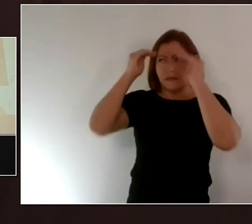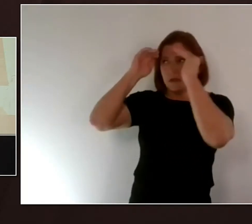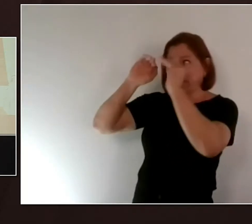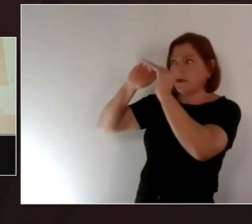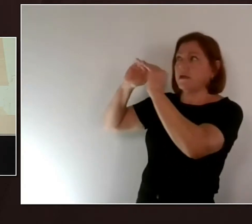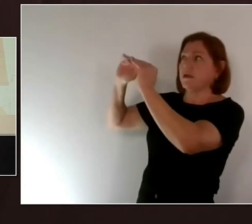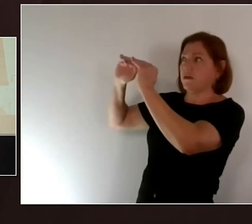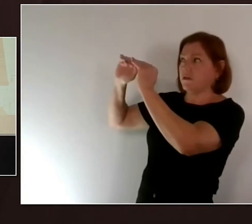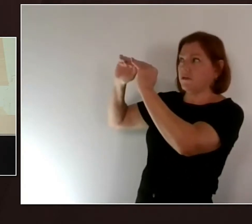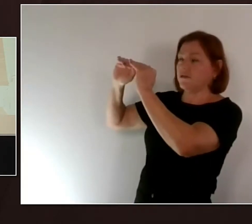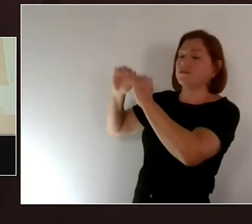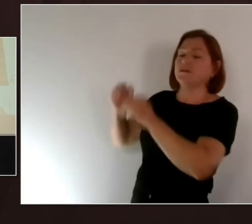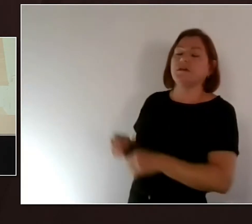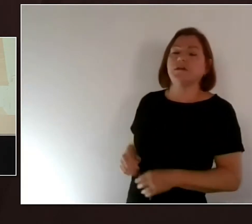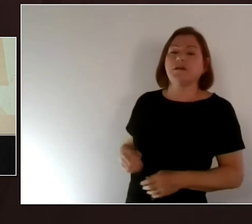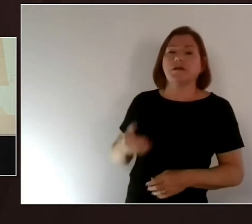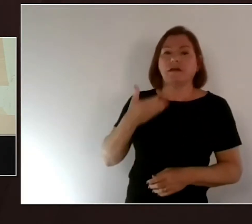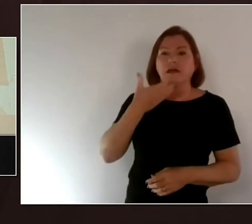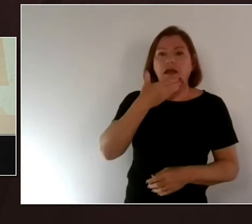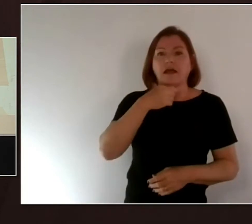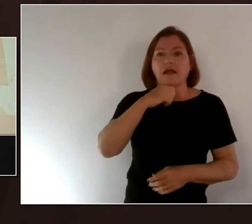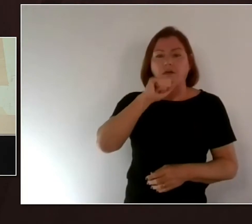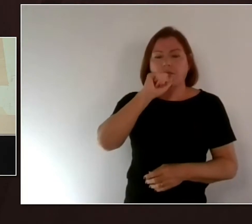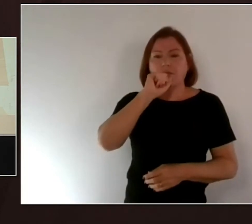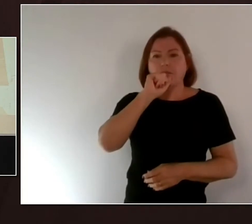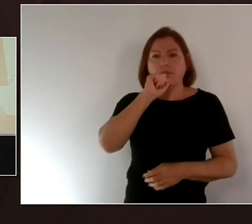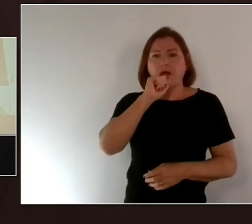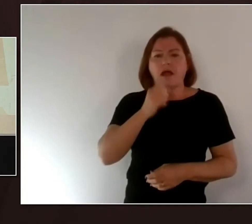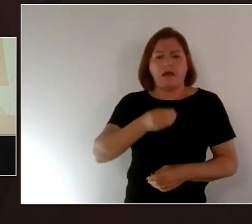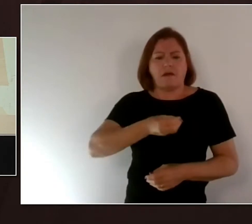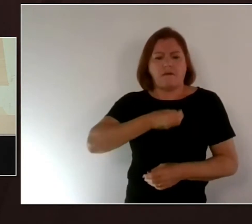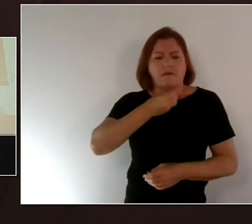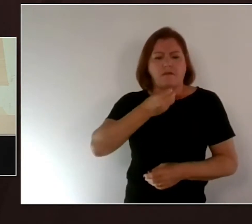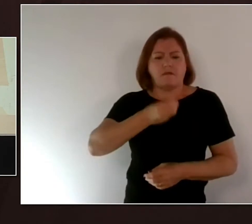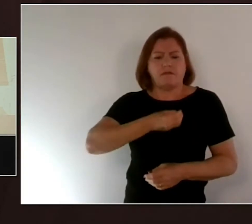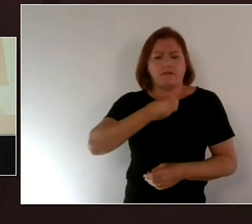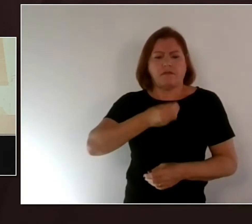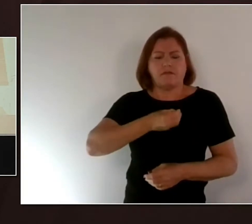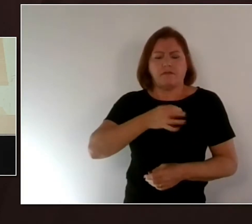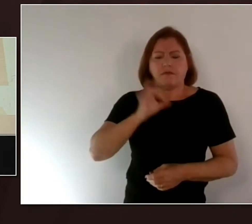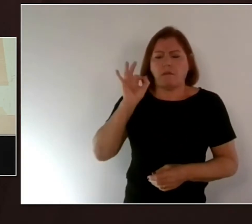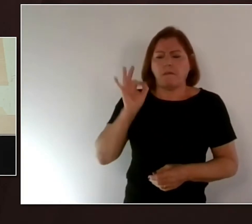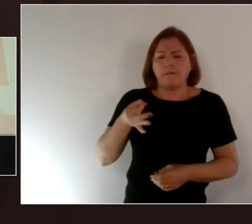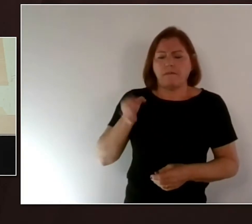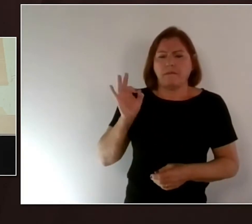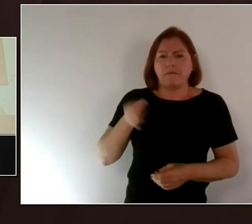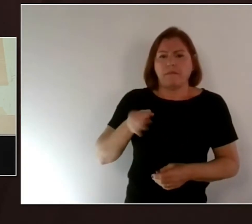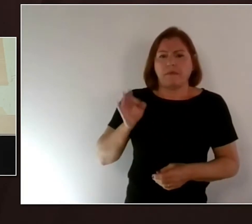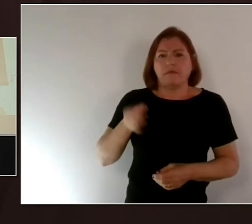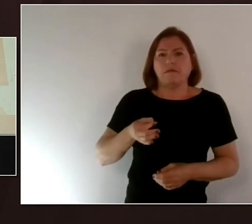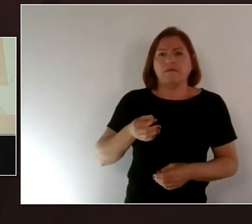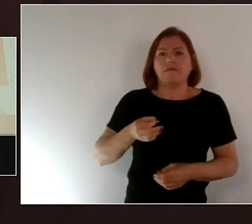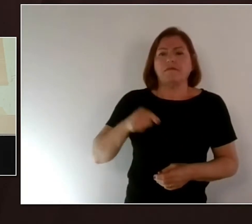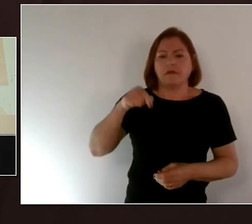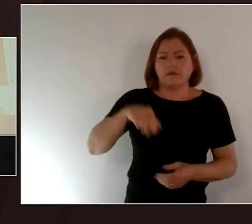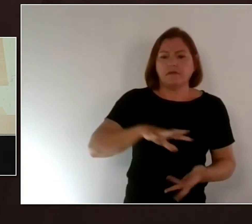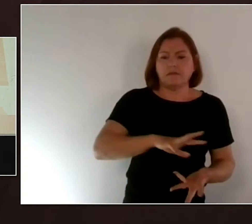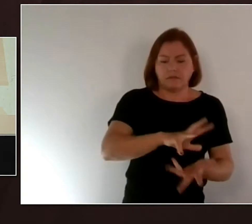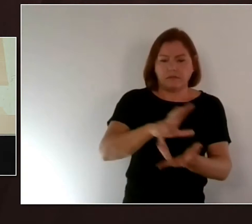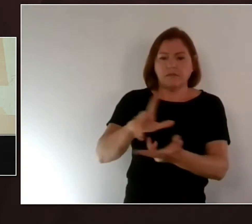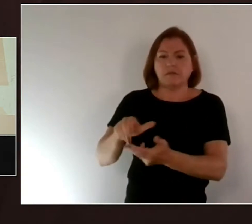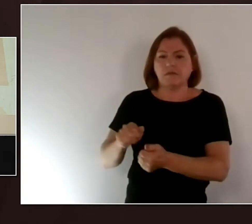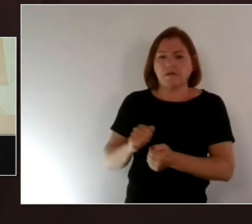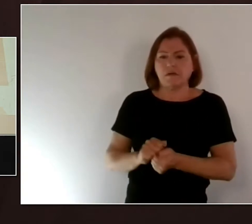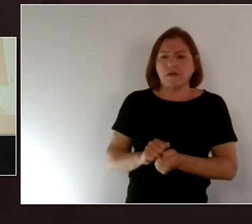Viveu uma vida de homem perfeito aqui na terra, totalmente obediente ao pai, e ele morreu também em obediência ao pai